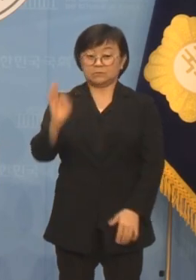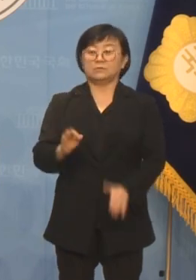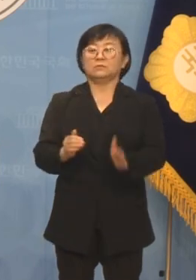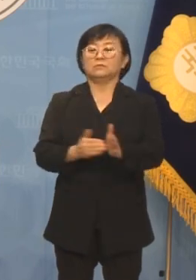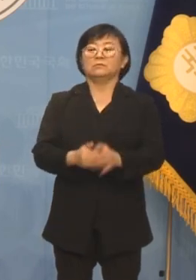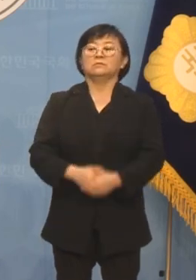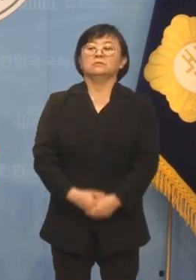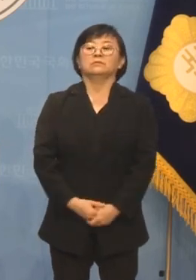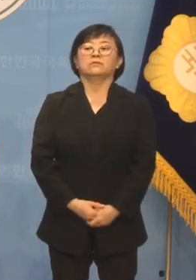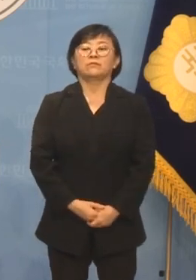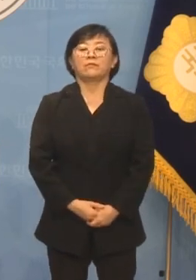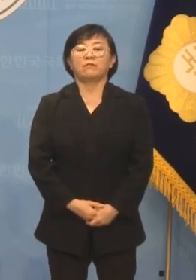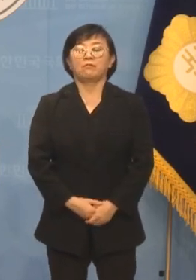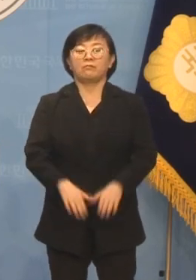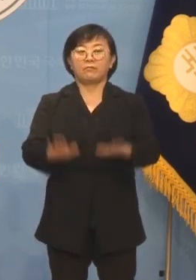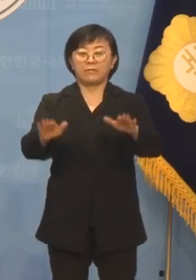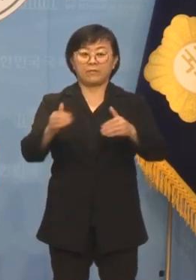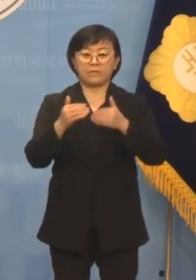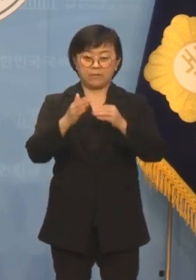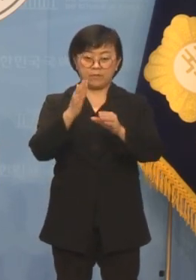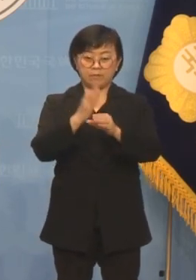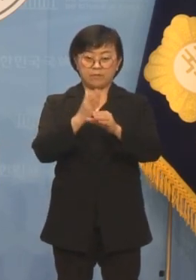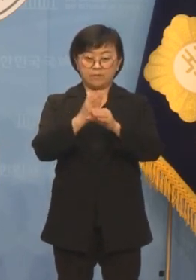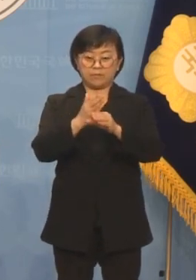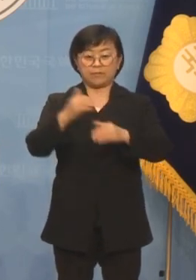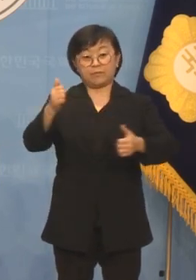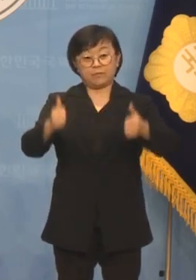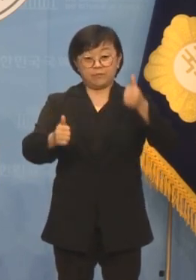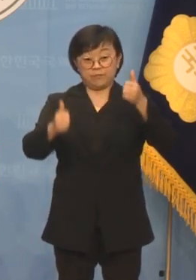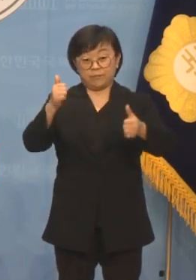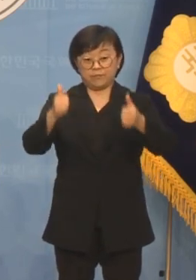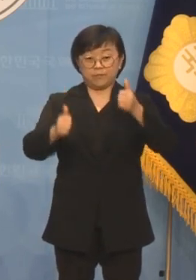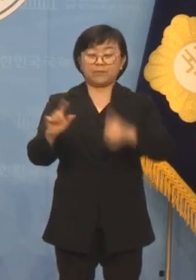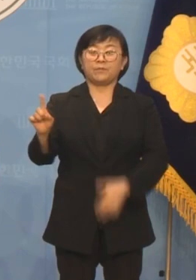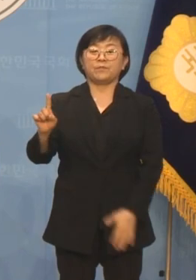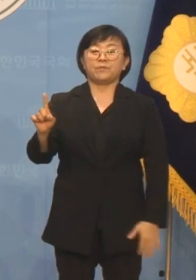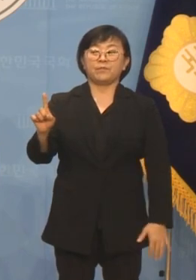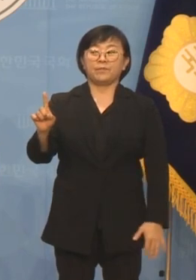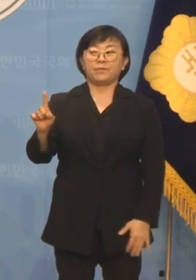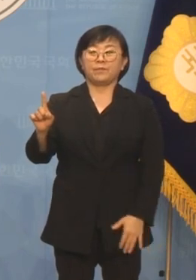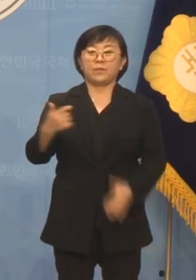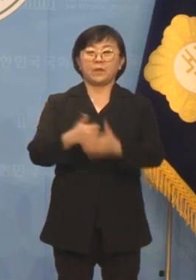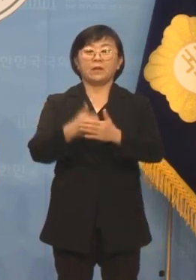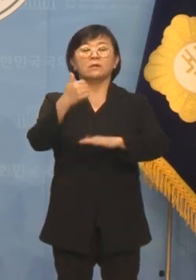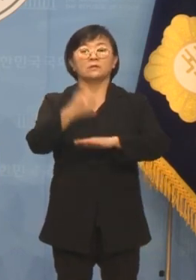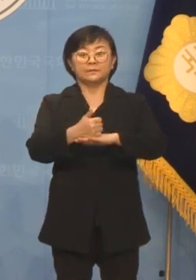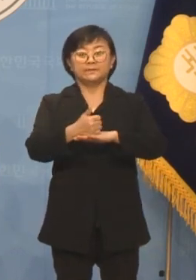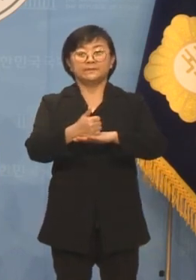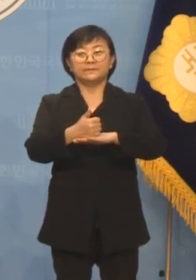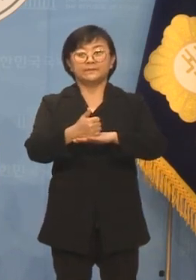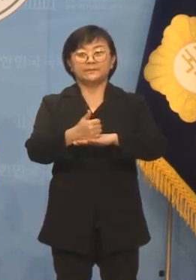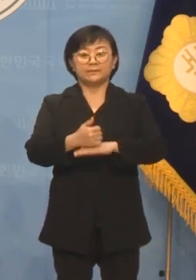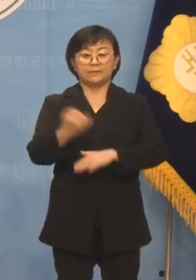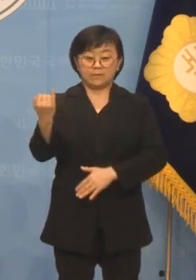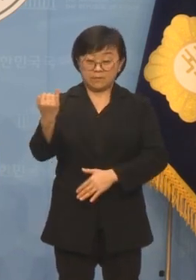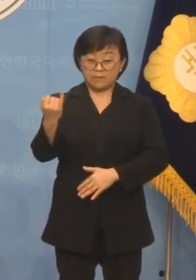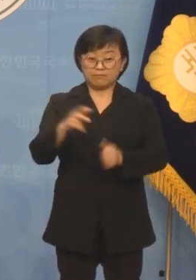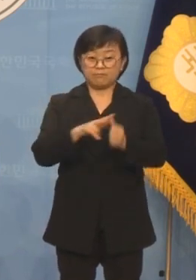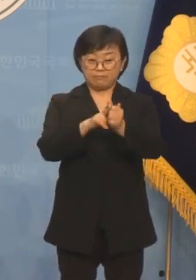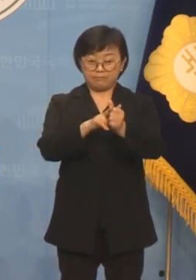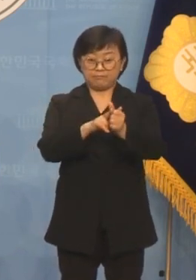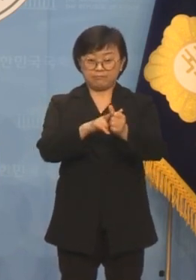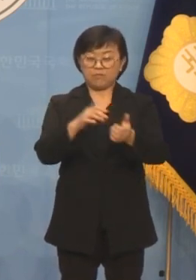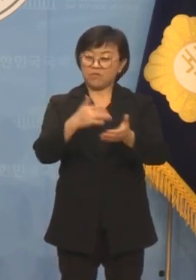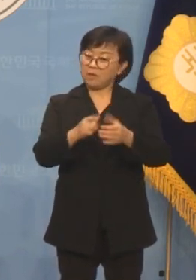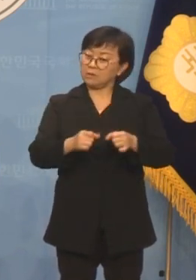그칩니다. 현재 진행 중인 경선 현황을 살펴봐도 최종적으로 여성 후보가 크게